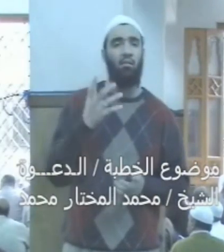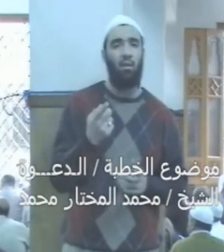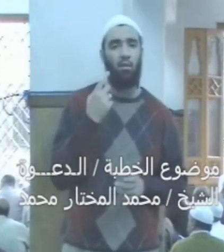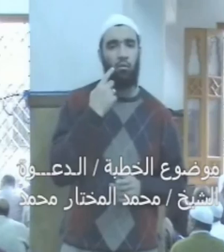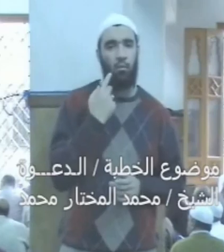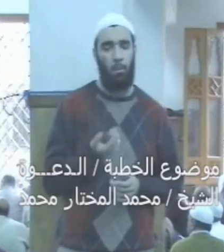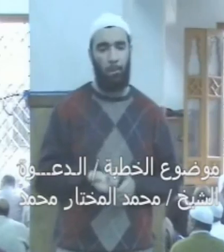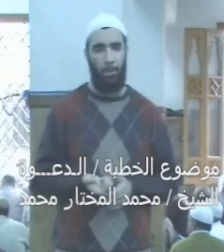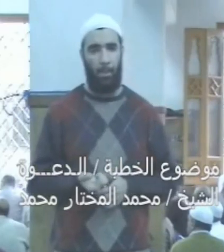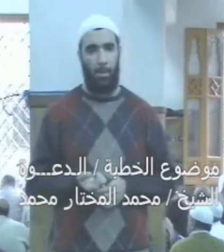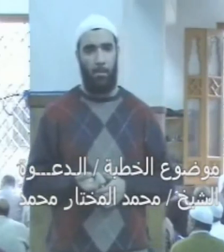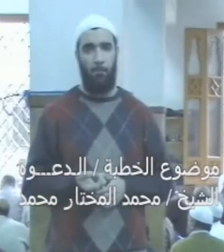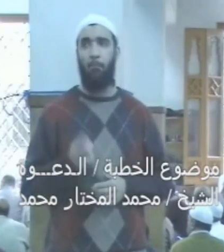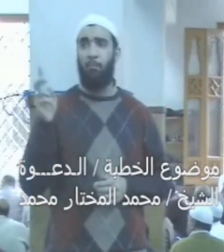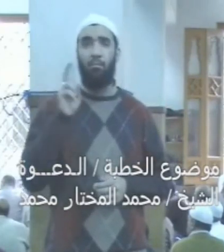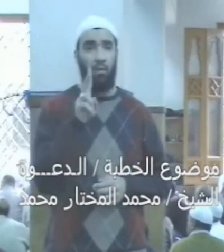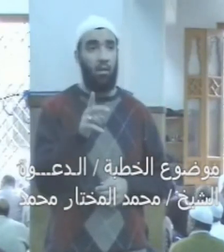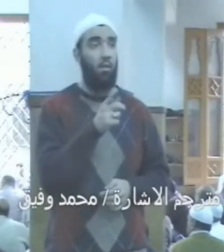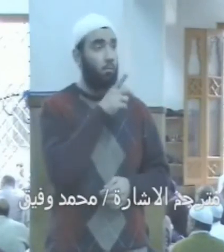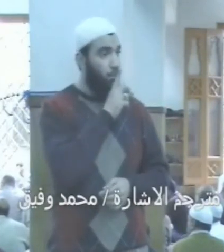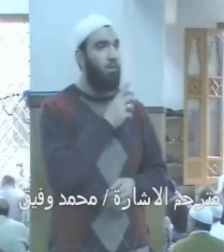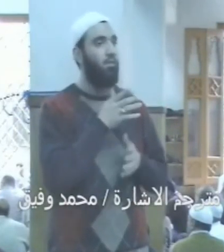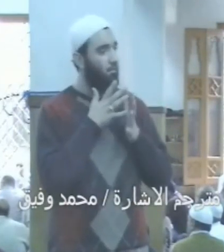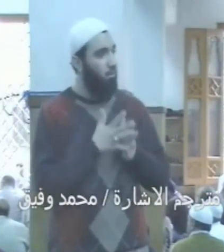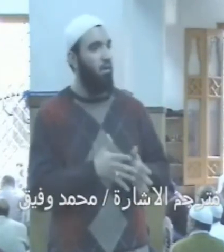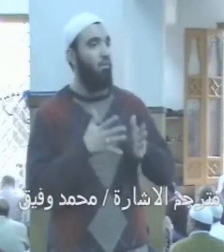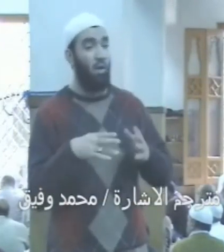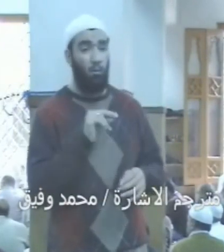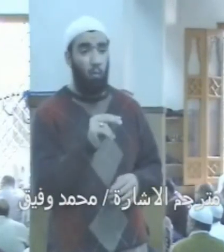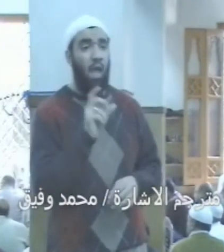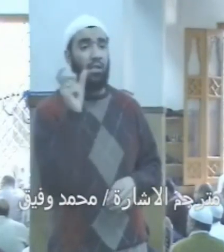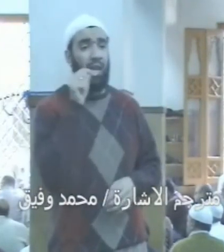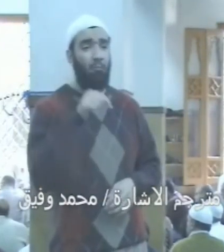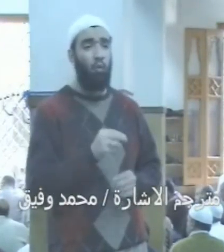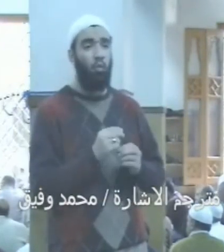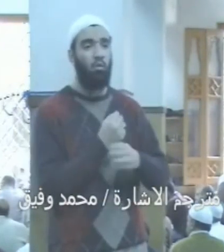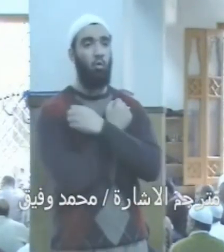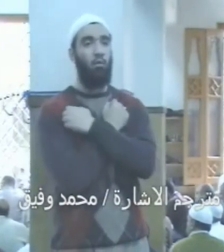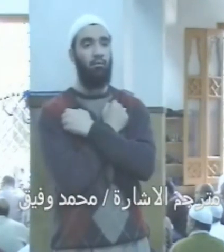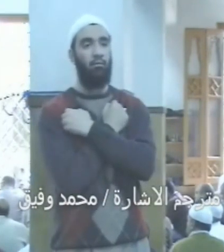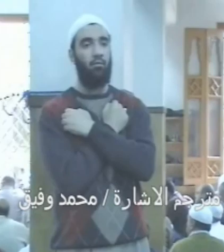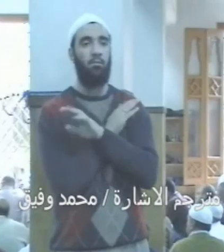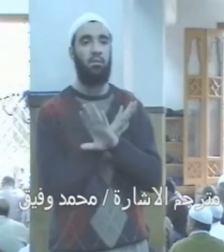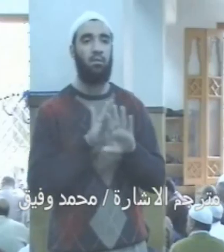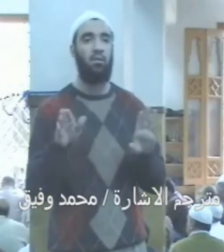والشريمة تنهج وترى كل هذا والآباء لا ينكرون.